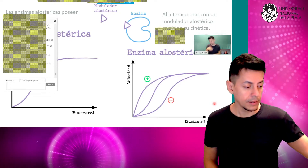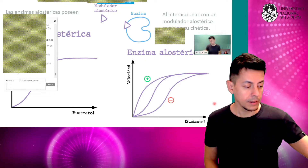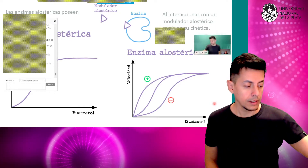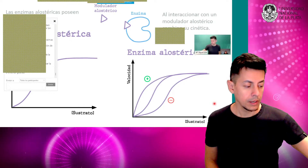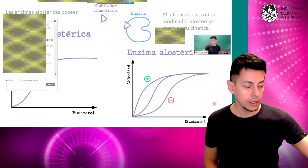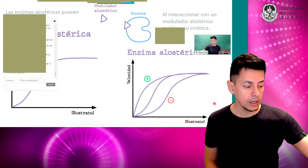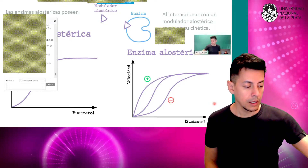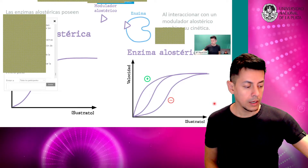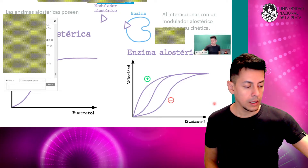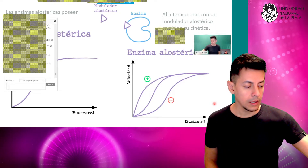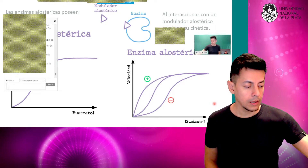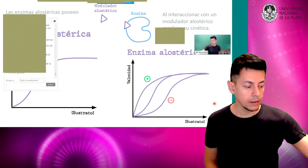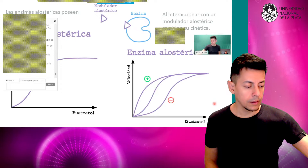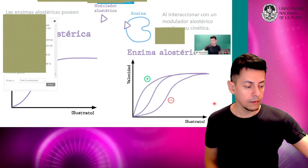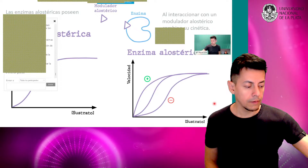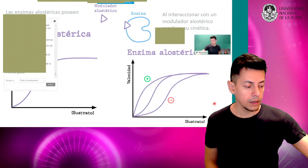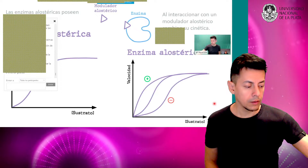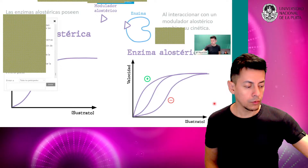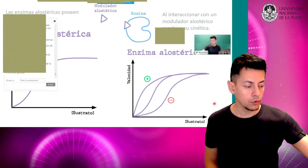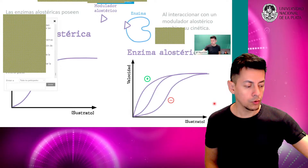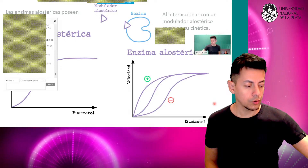Pero está buena la pregunta.